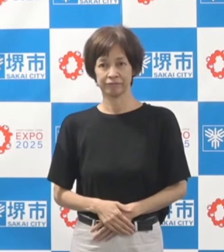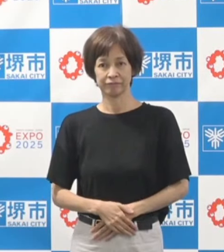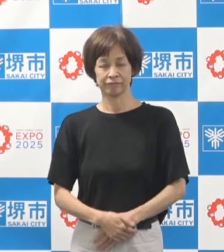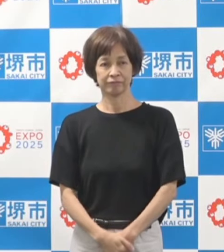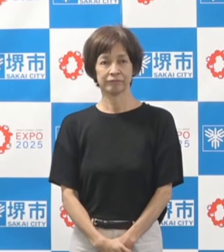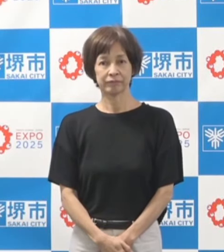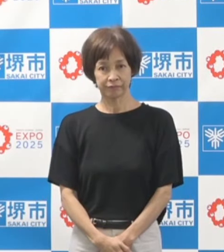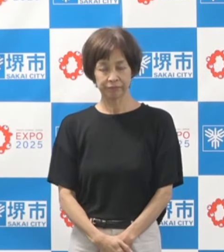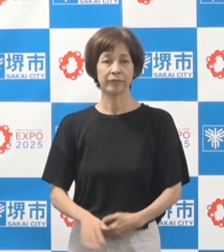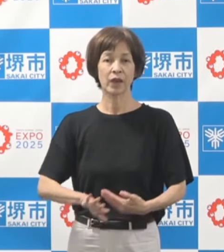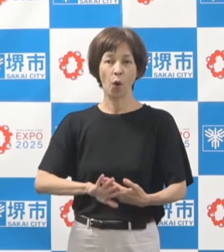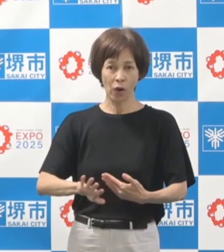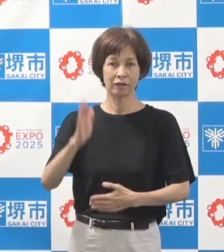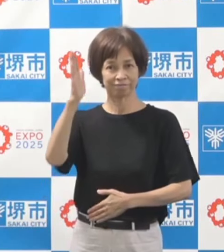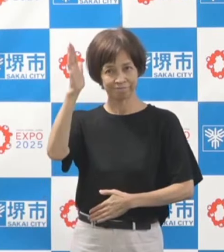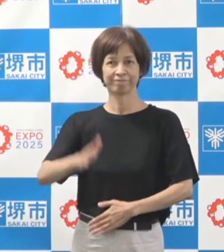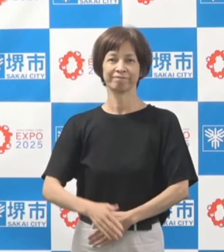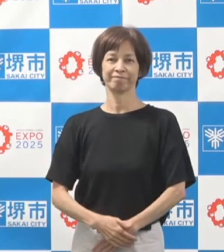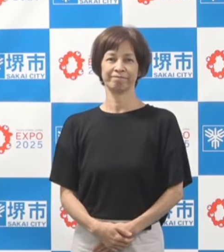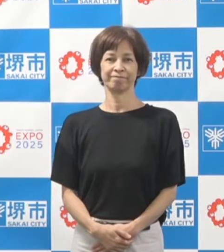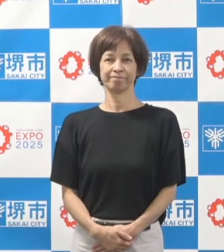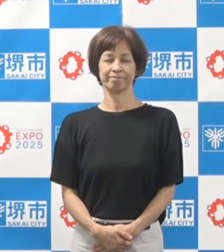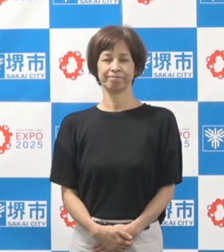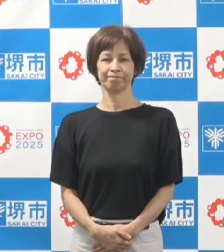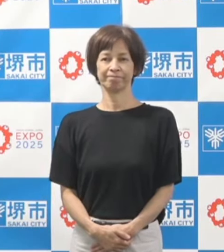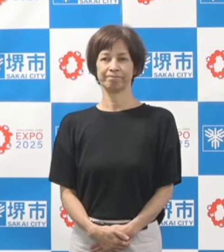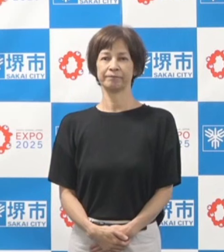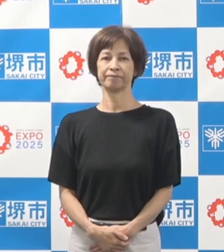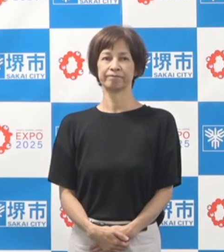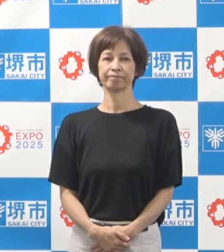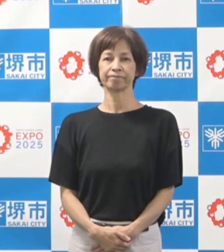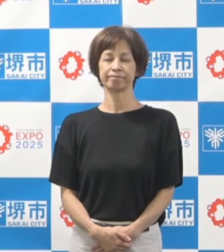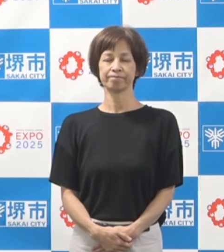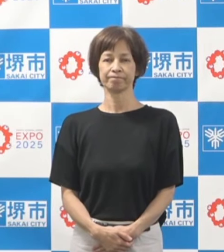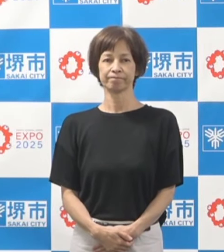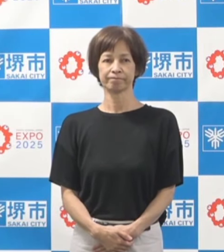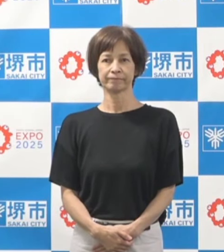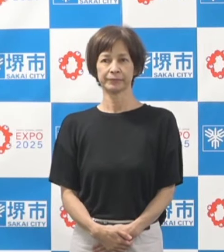はい、それでは他にご質問いかがでしょうか。よろしいでしょうか。